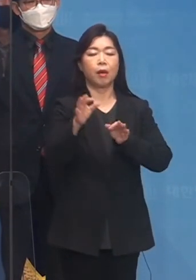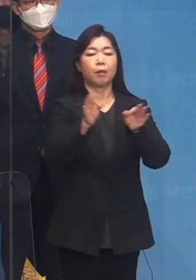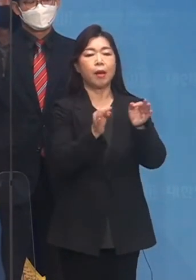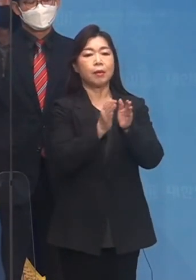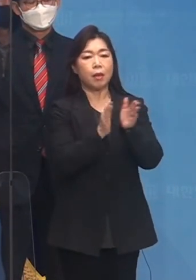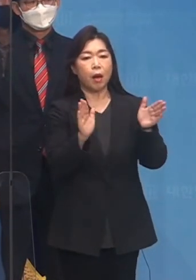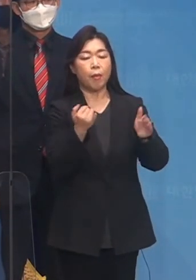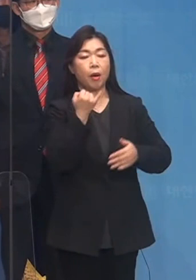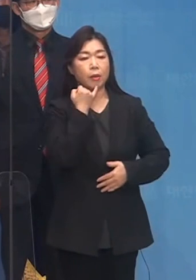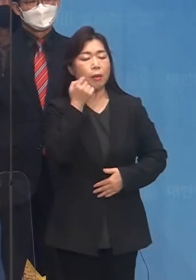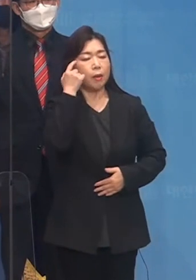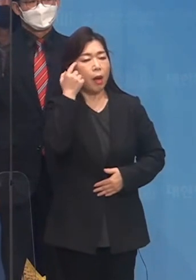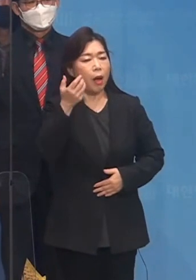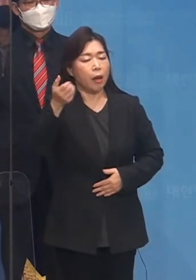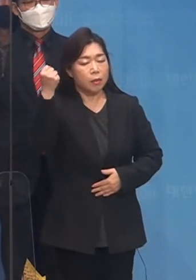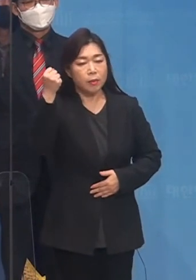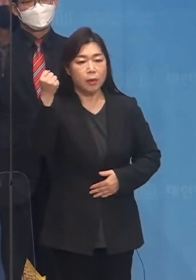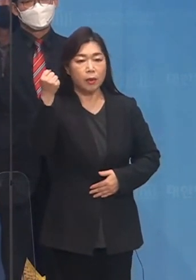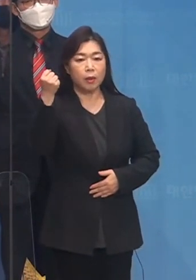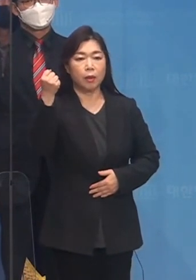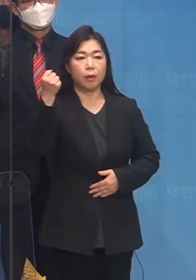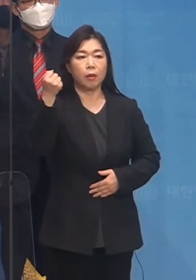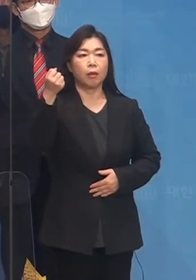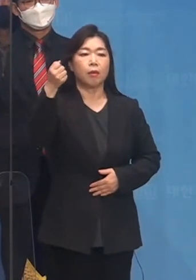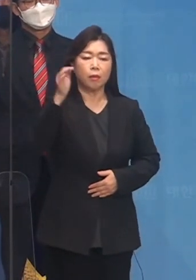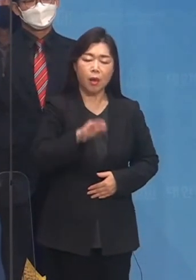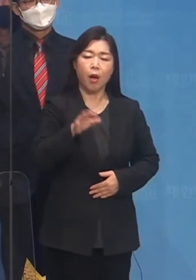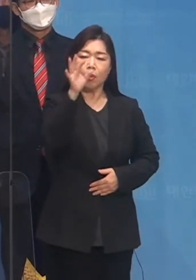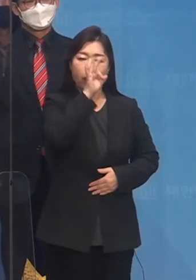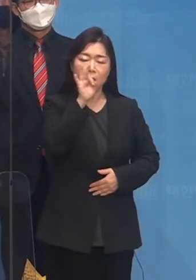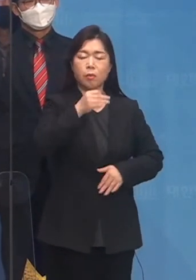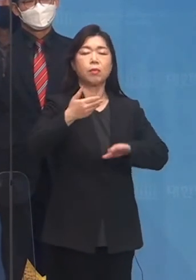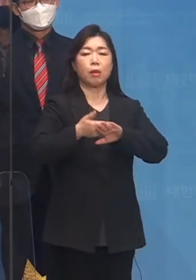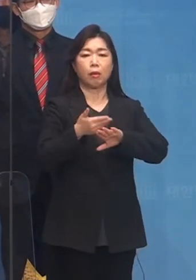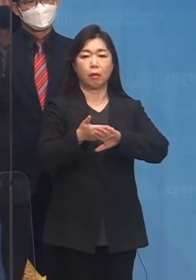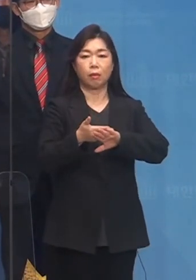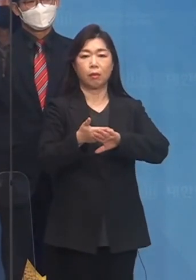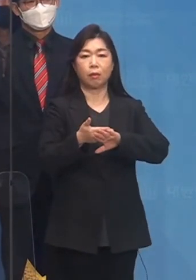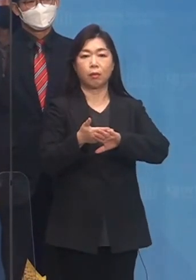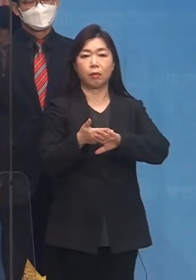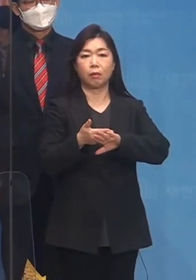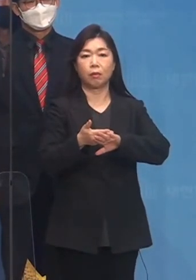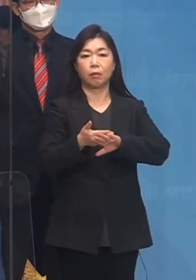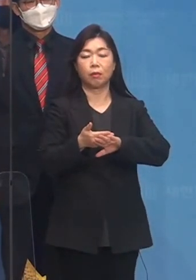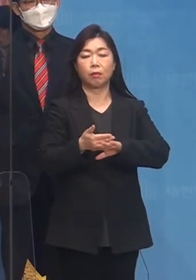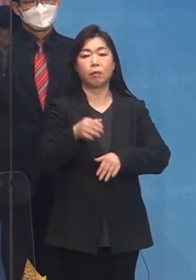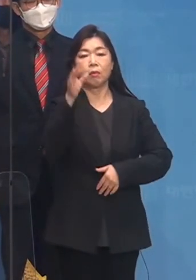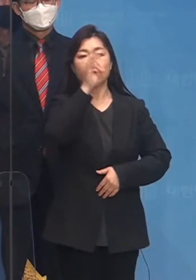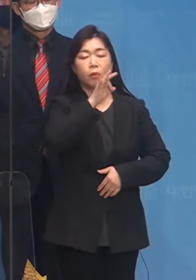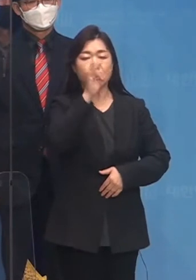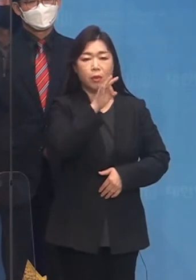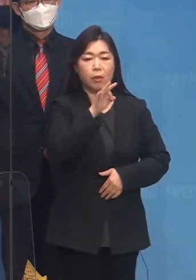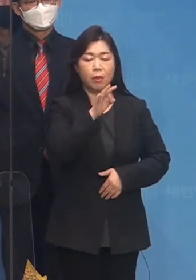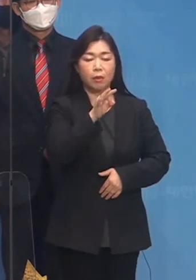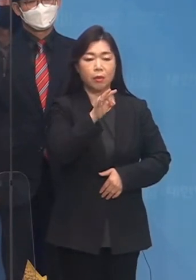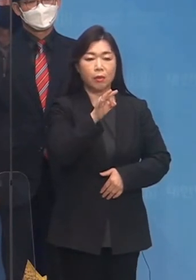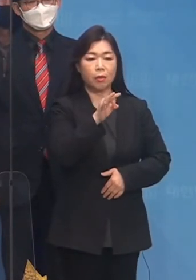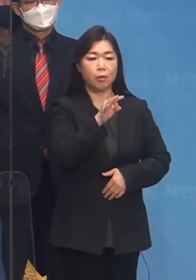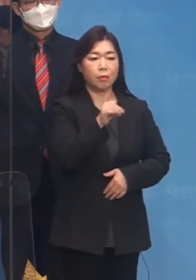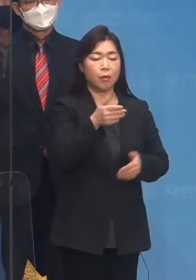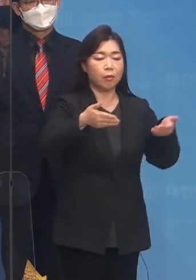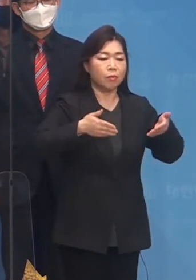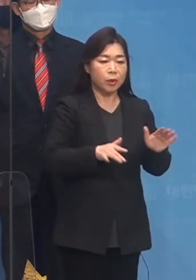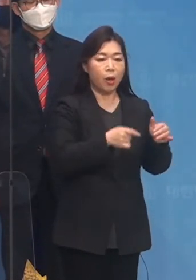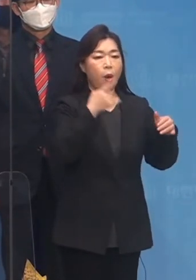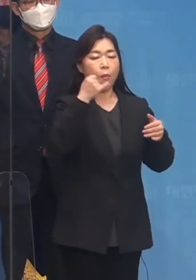하면 되지 않냐, 이런 생각을 하는 것 같아요. 근데 돼지는 그렇게 할 수가 절대로 없거든요. 돼지는 후보돈 들어와서부터